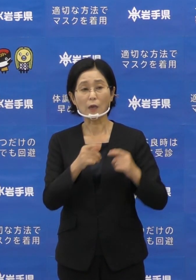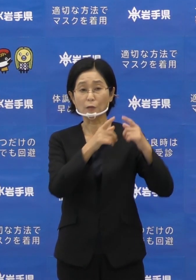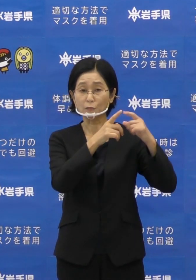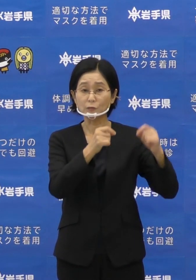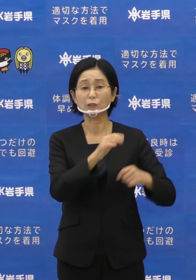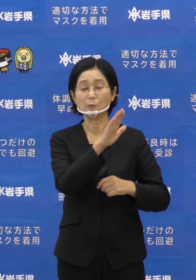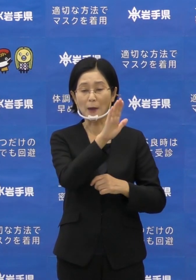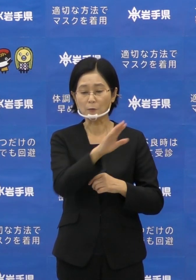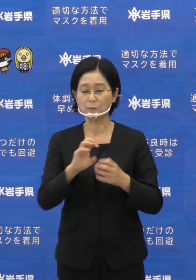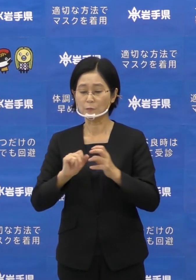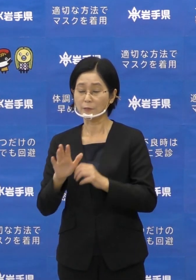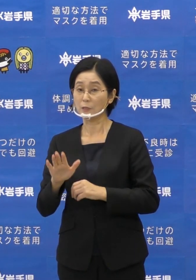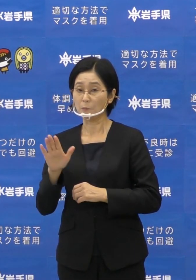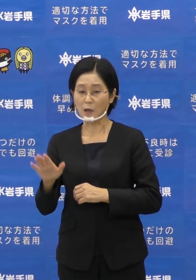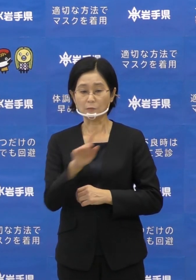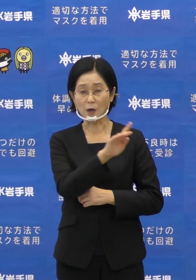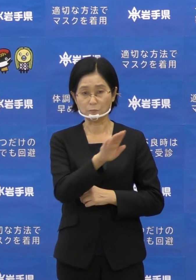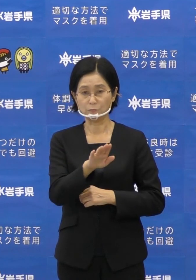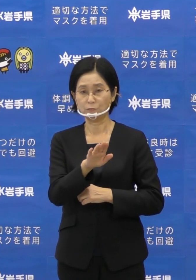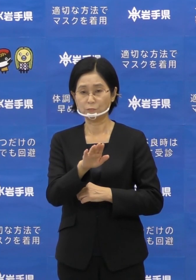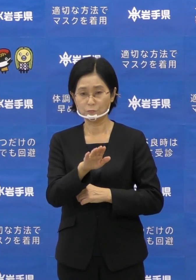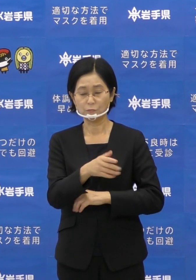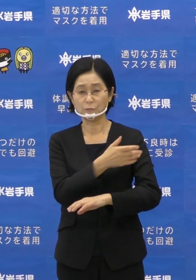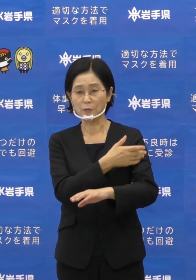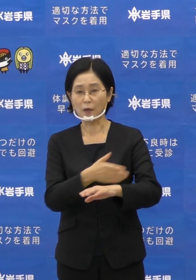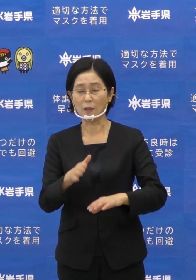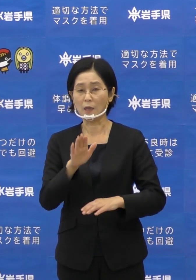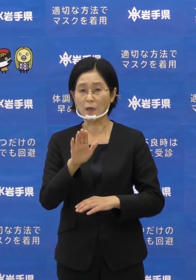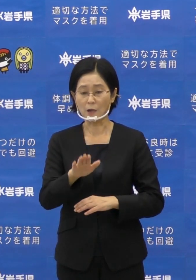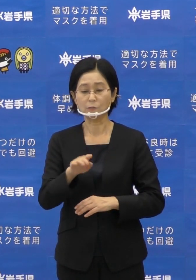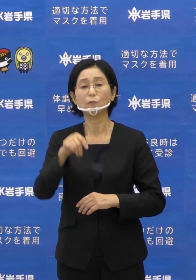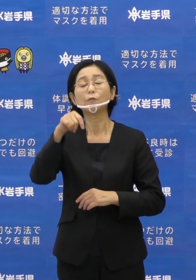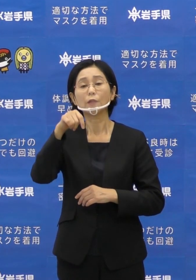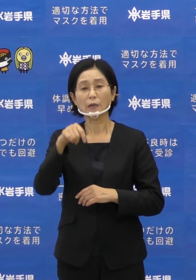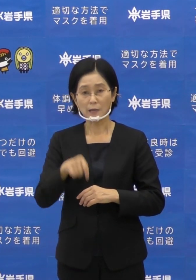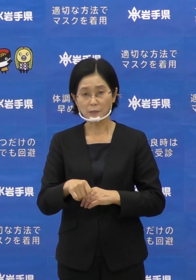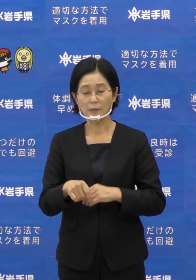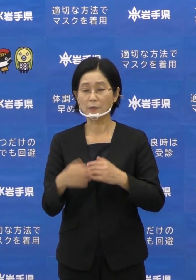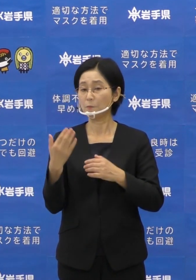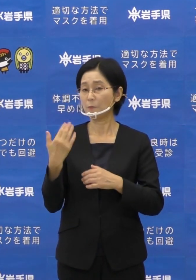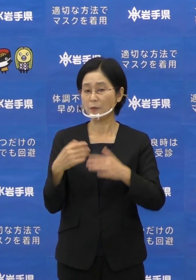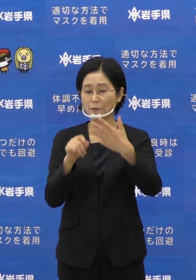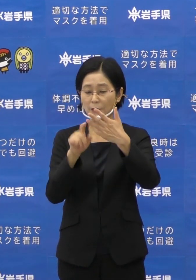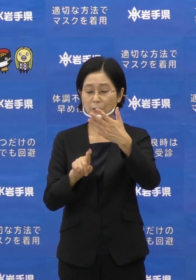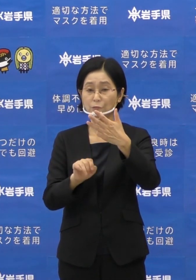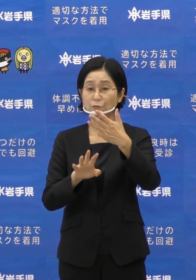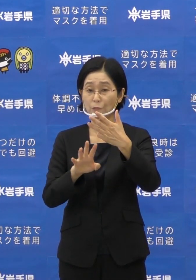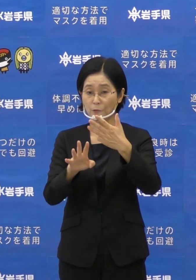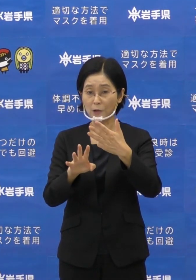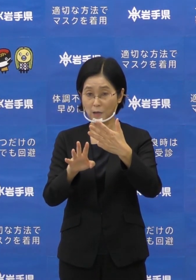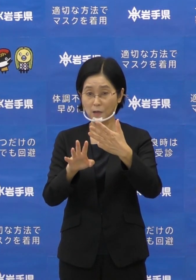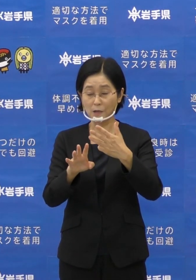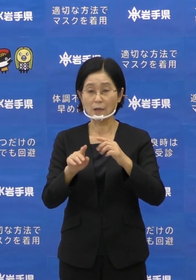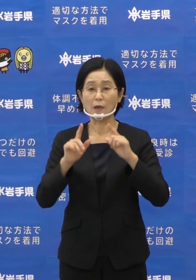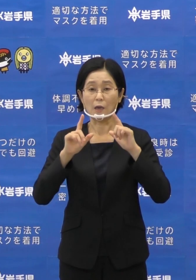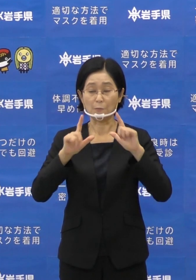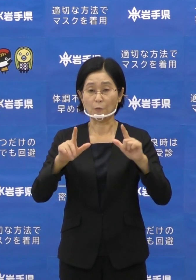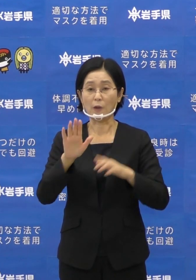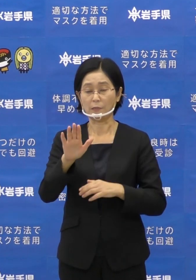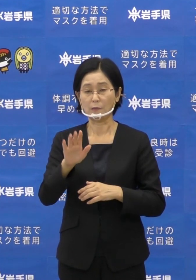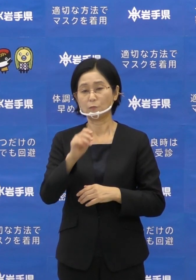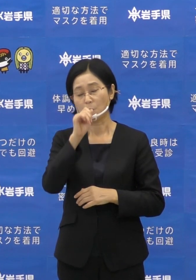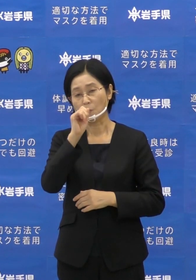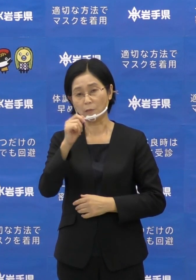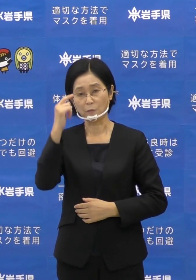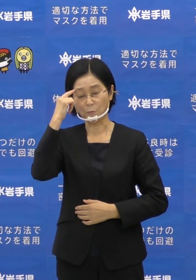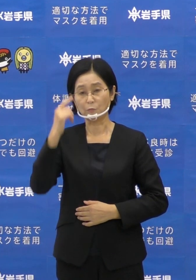っていくという、そういう流れの中で8月14日の記者発表でいいスタートが切れたと考えています。